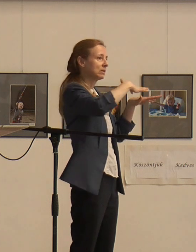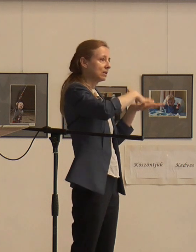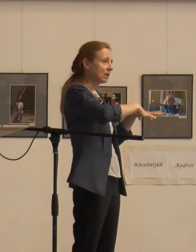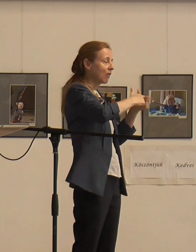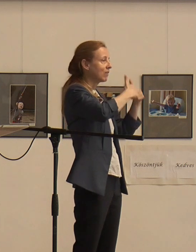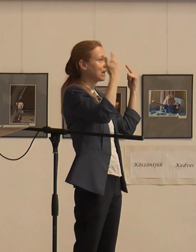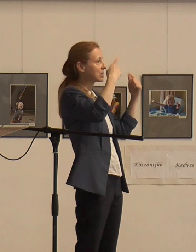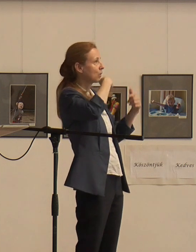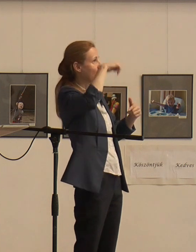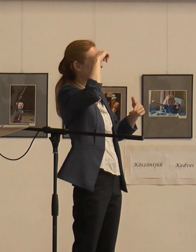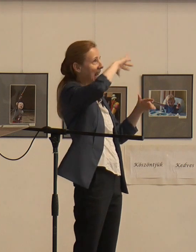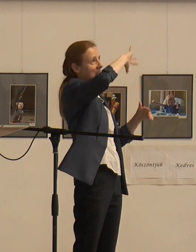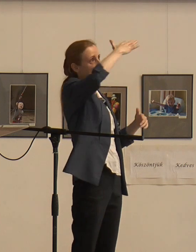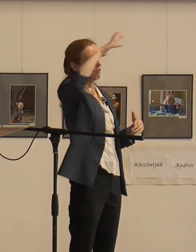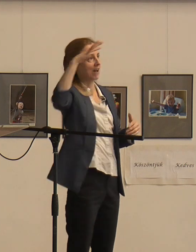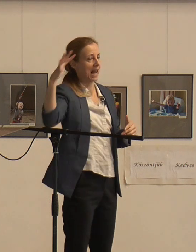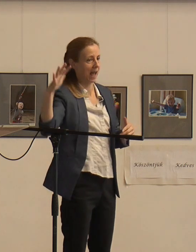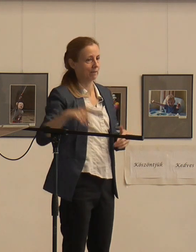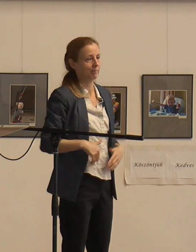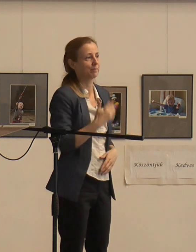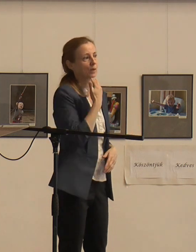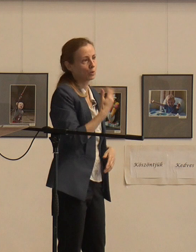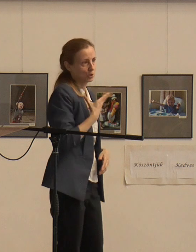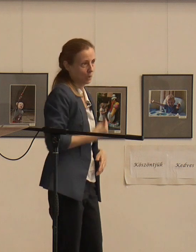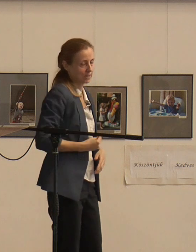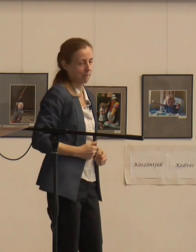virasztó bénfejre. Köszönöm szépen!